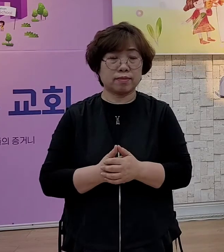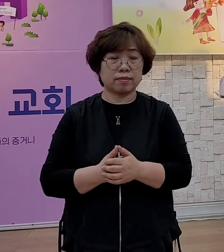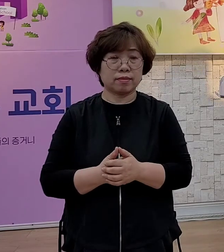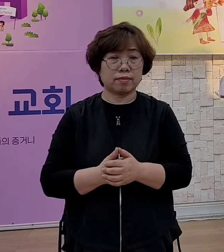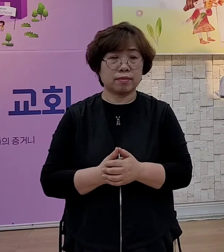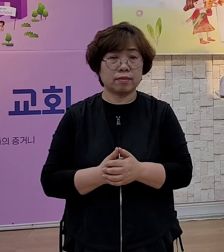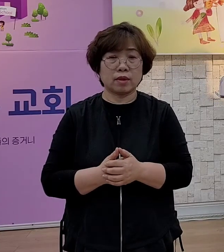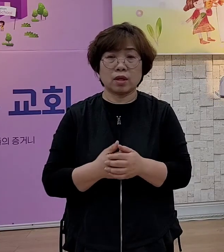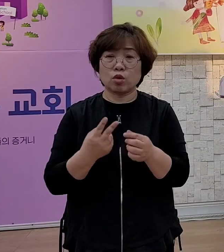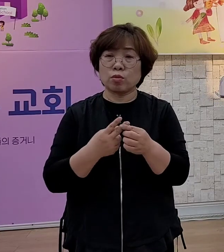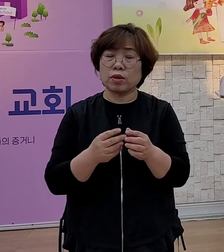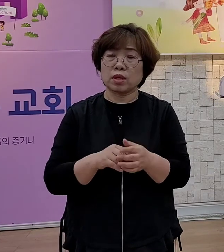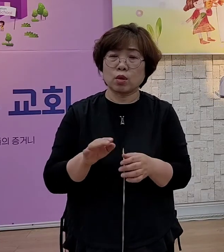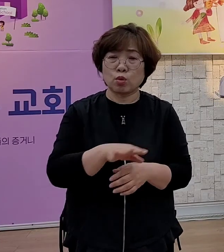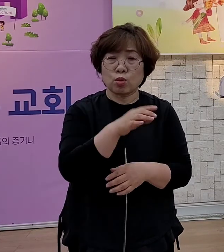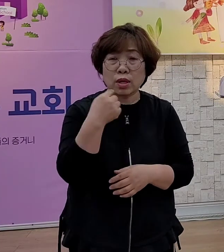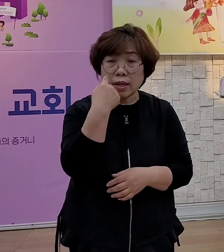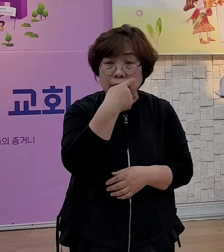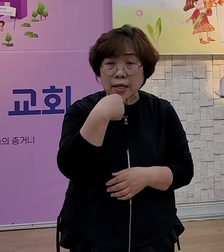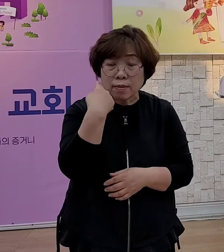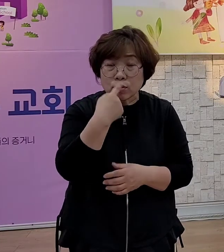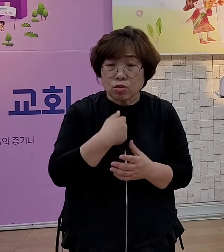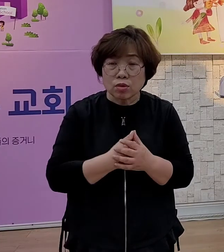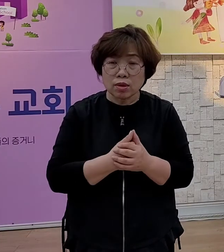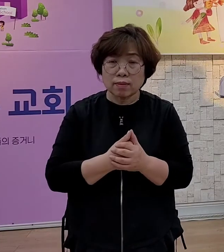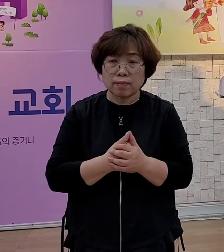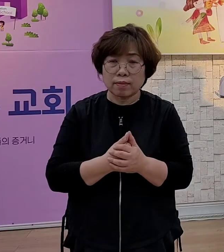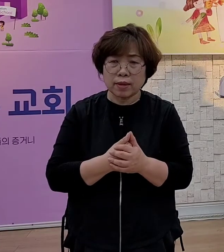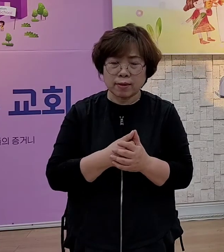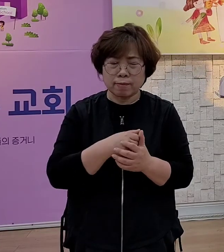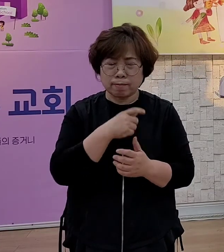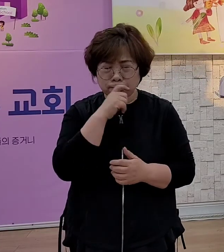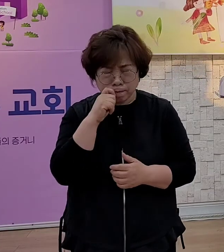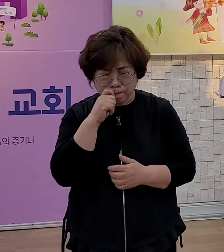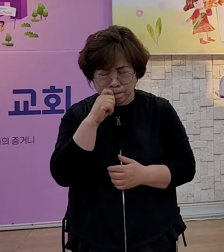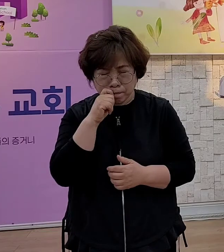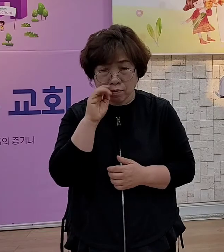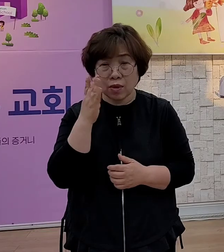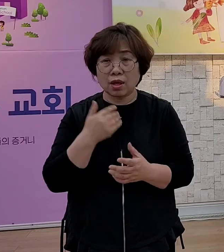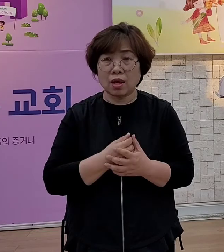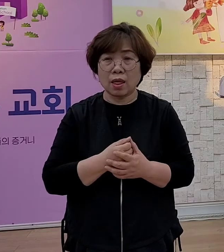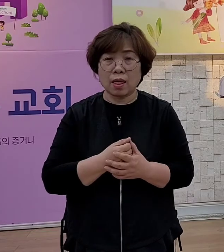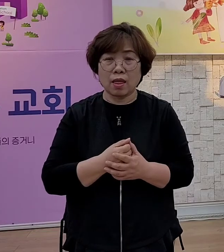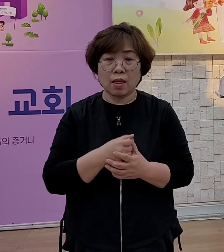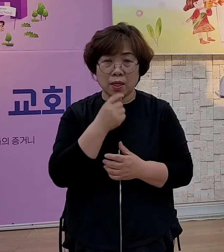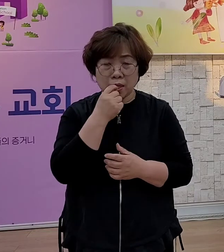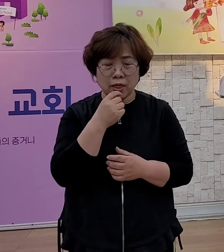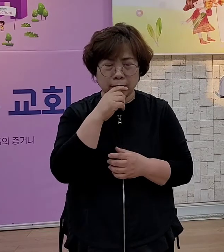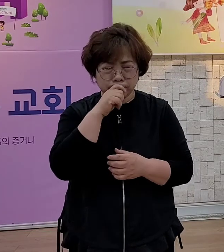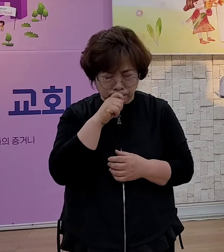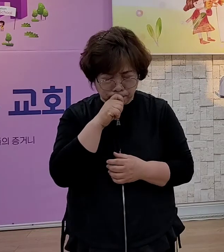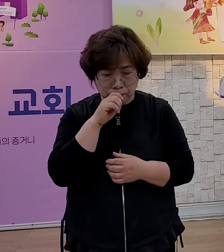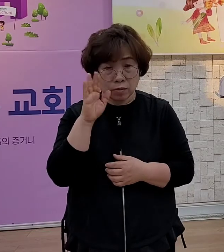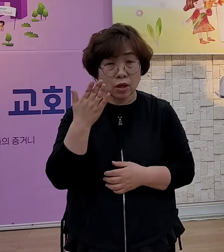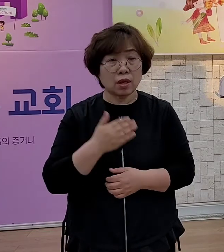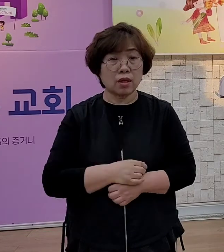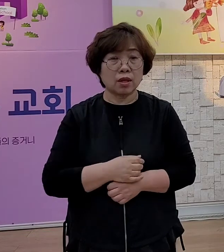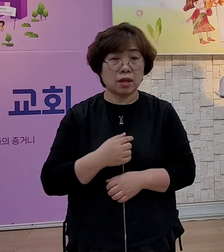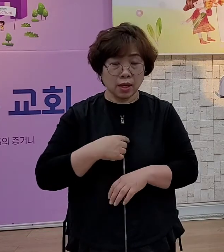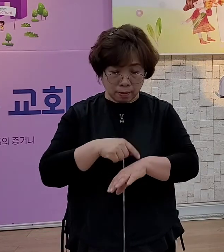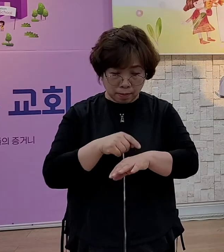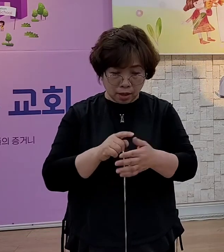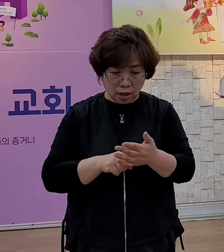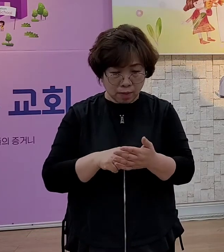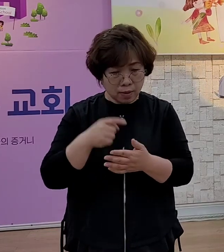그리고 우리의 입술을 여러분 꽉 깨물어요. 그냥 내 마음속에 드는